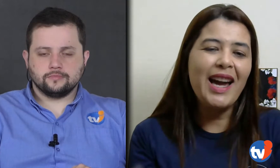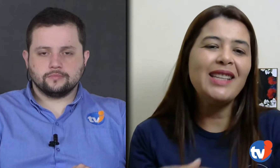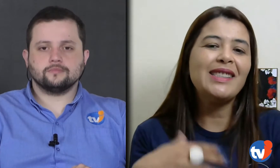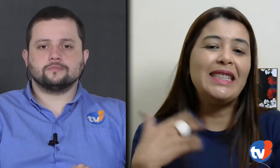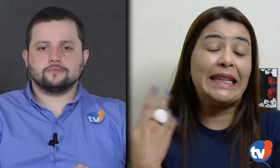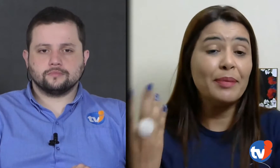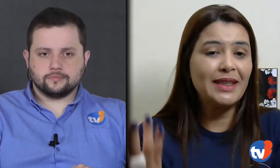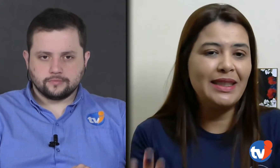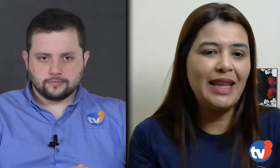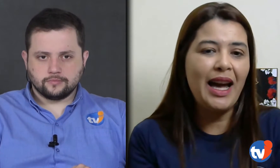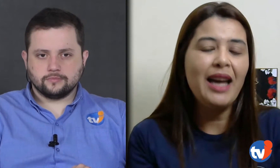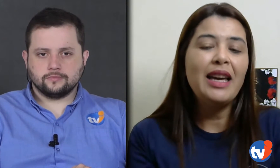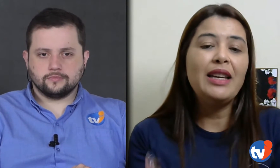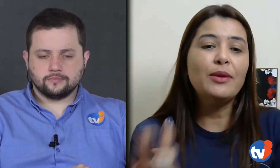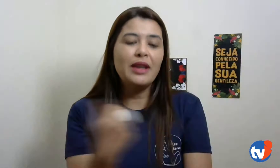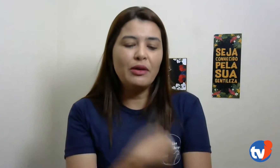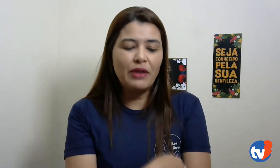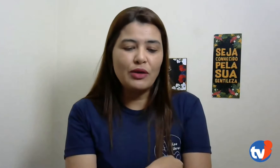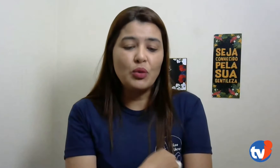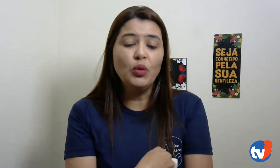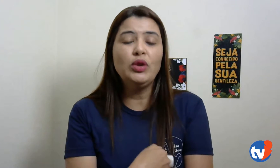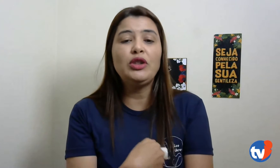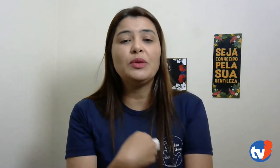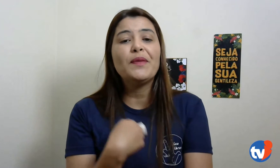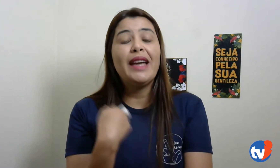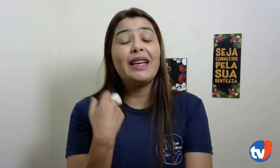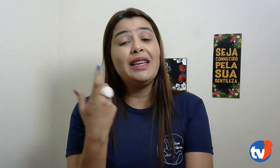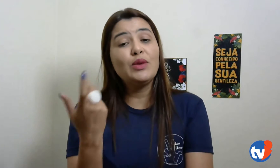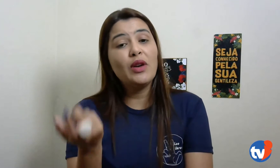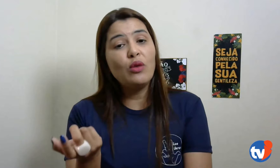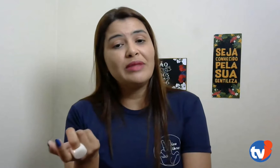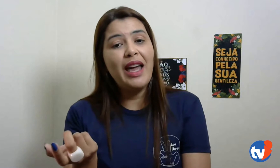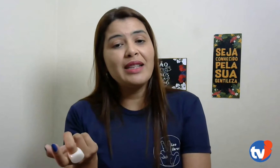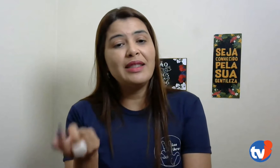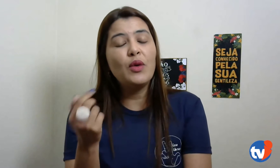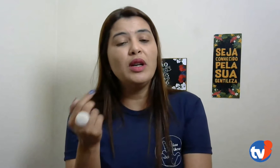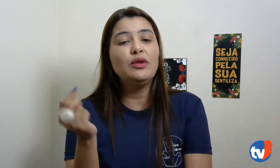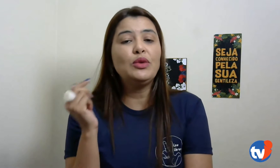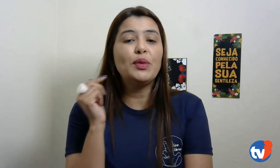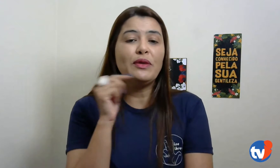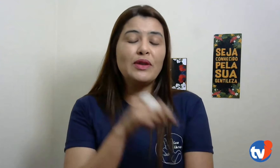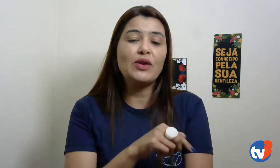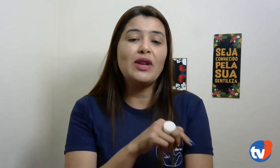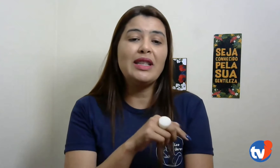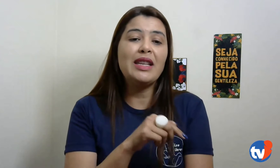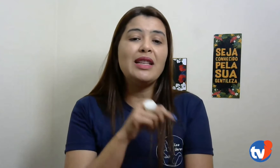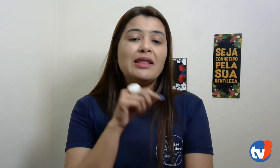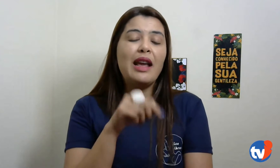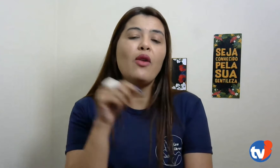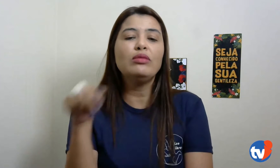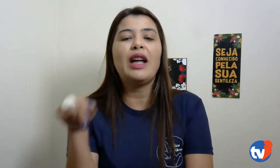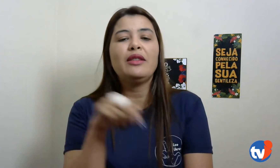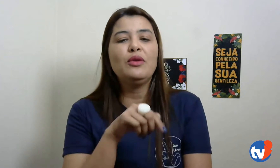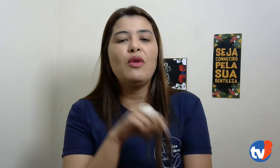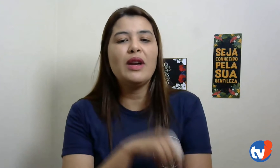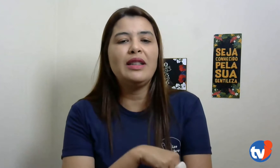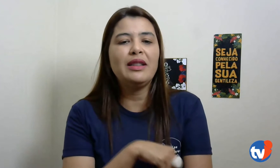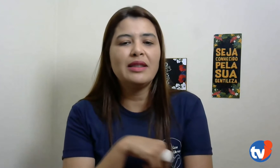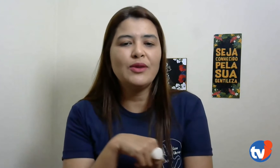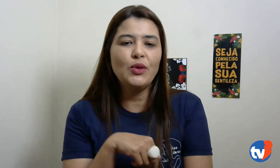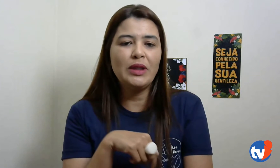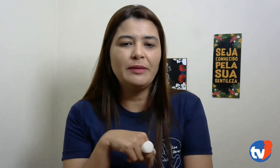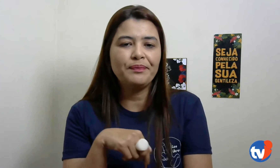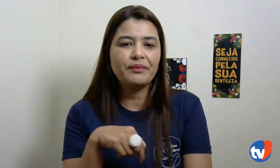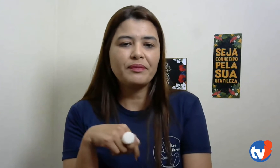correr atrás, se capacitar. E o que eu vejo muito é que isso acontece quando os professores, eles têm contato com